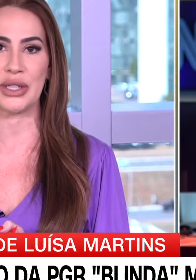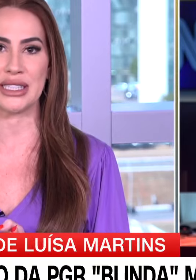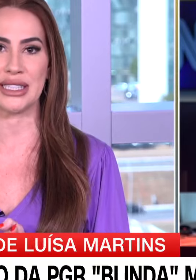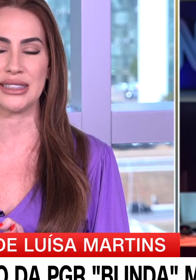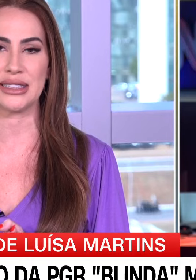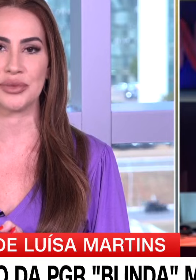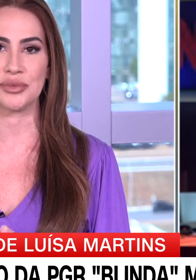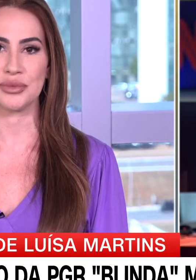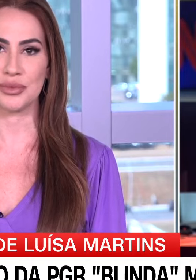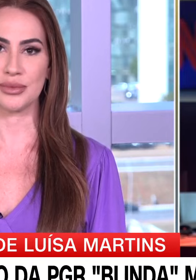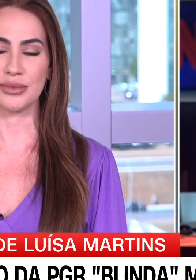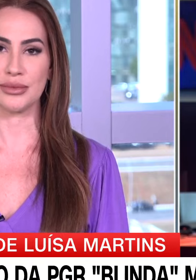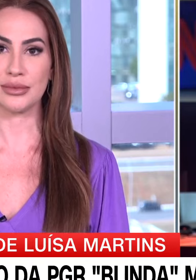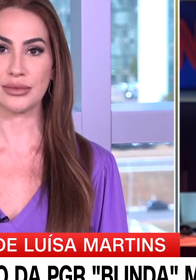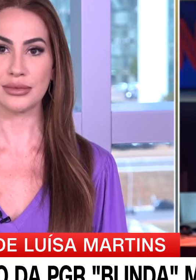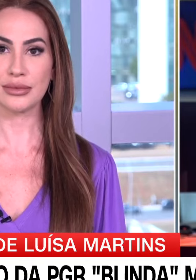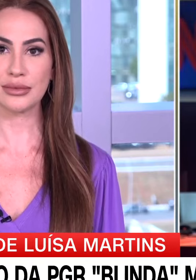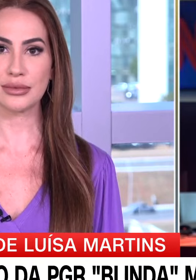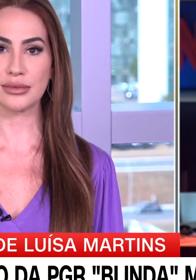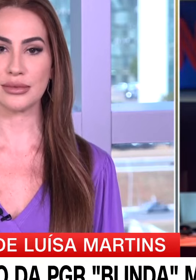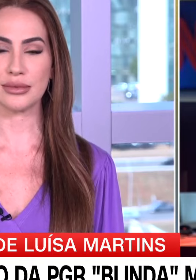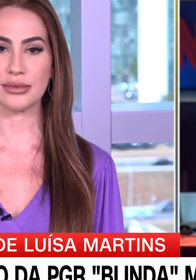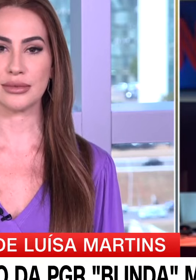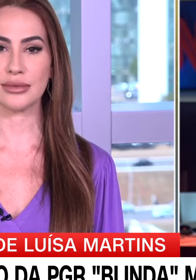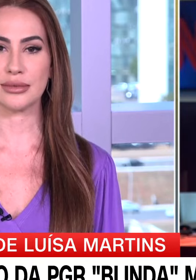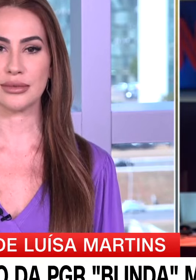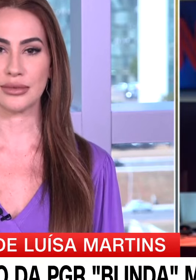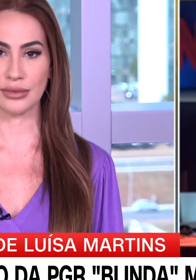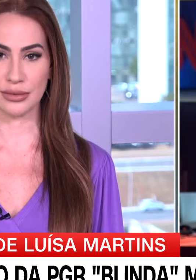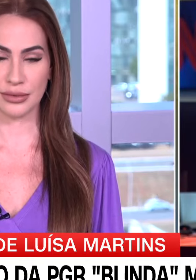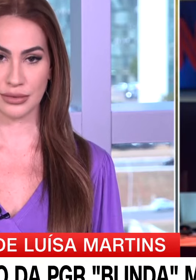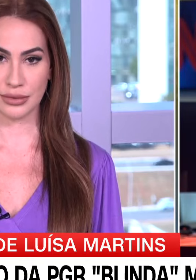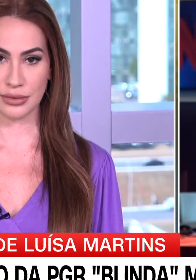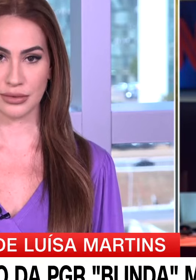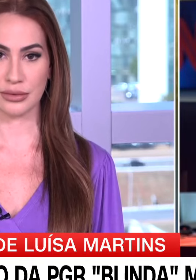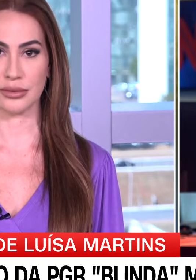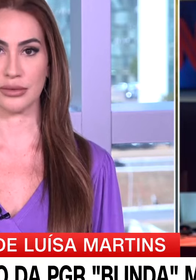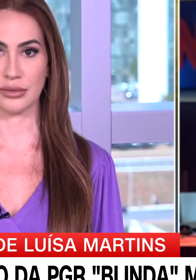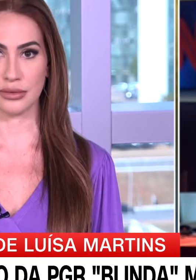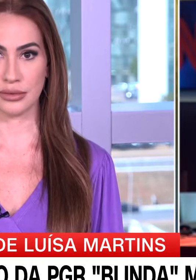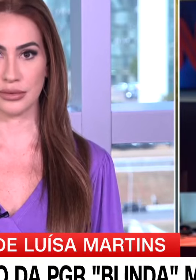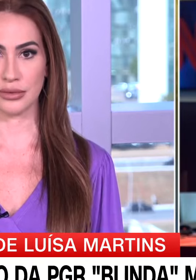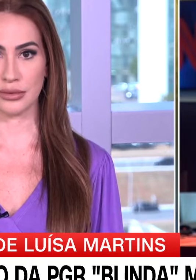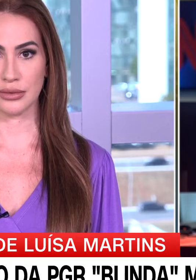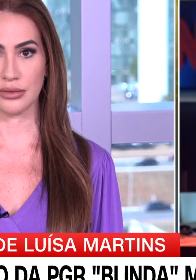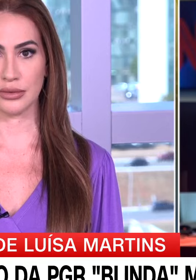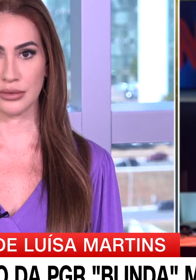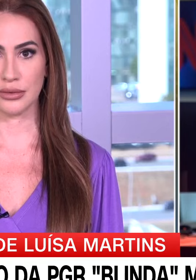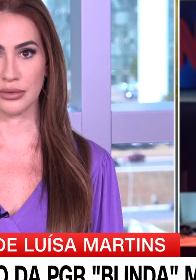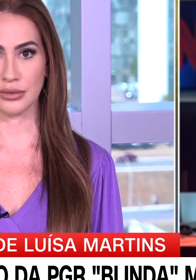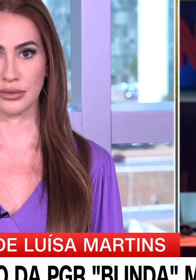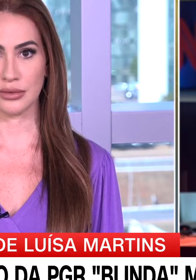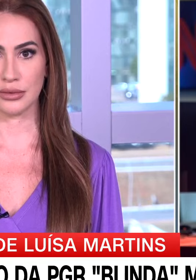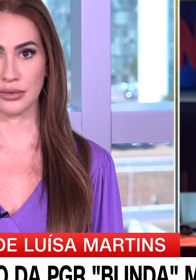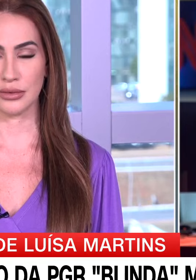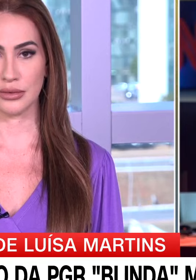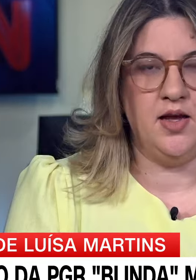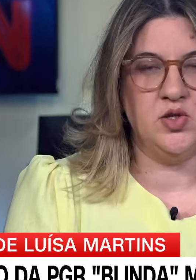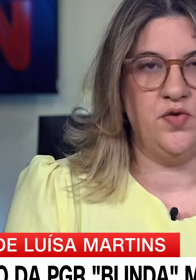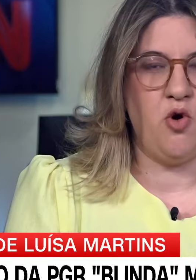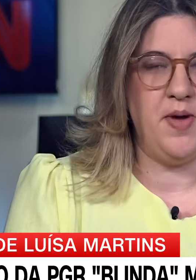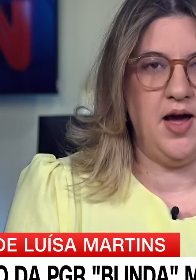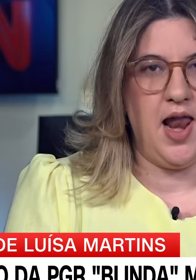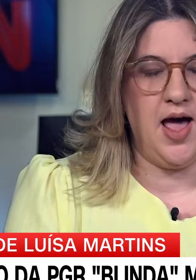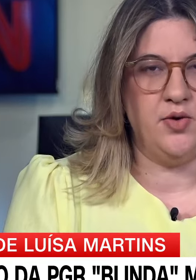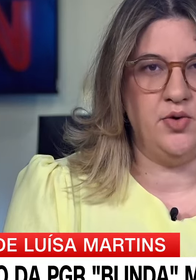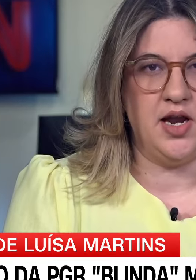forma Luísa vamos lá Tainá boa tarde para você todos que nos acompanham no bastidores nesta quarta-feira eh Tainá eh